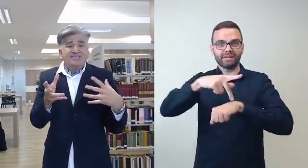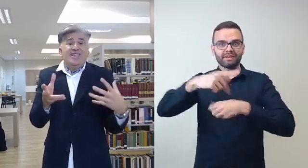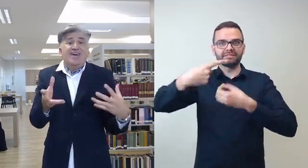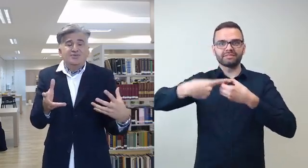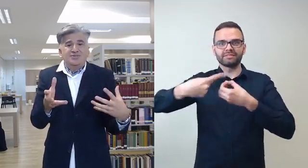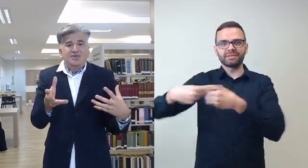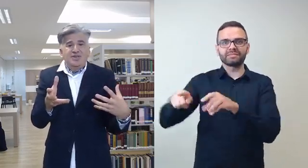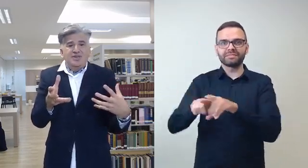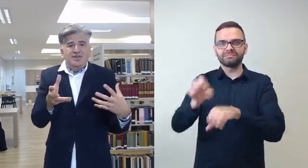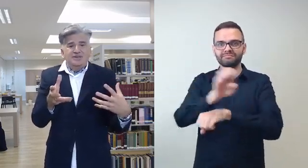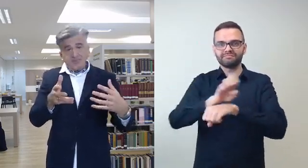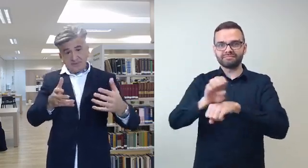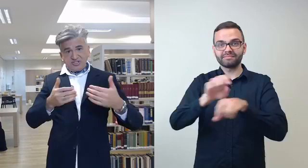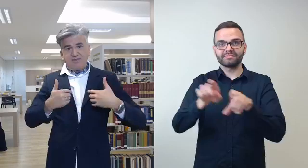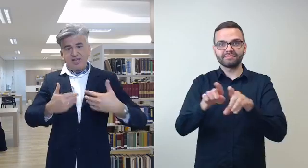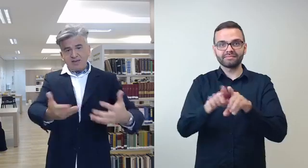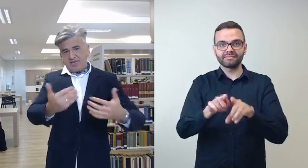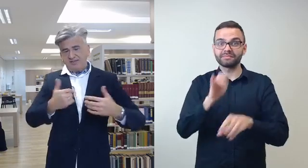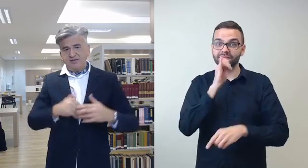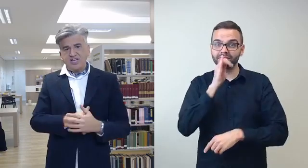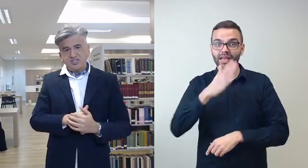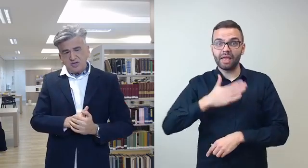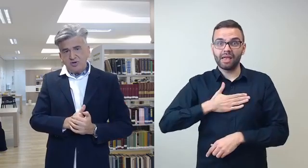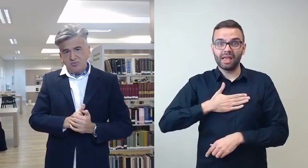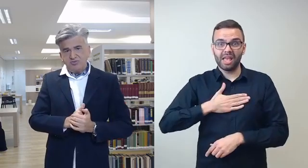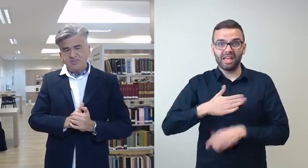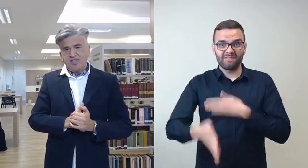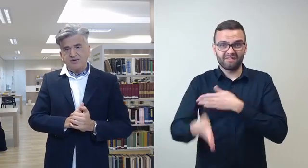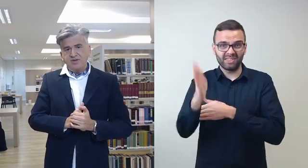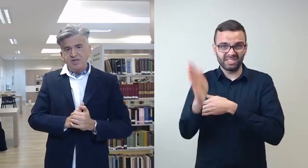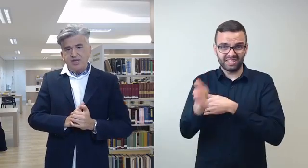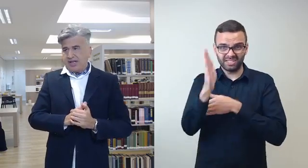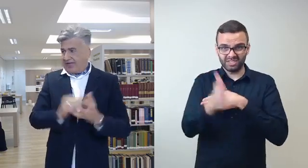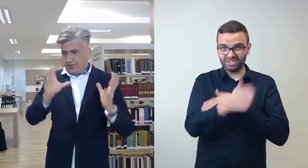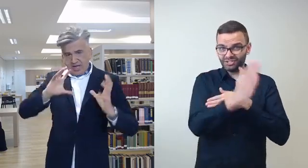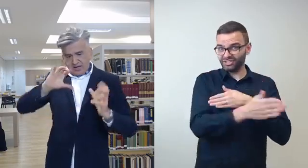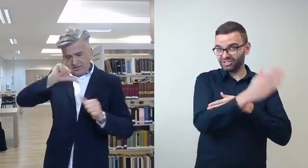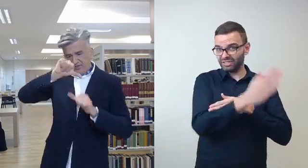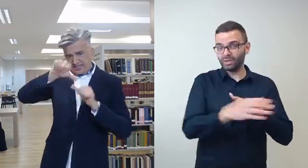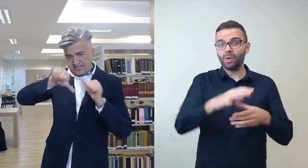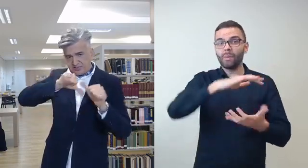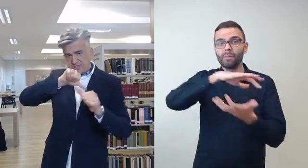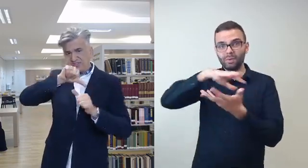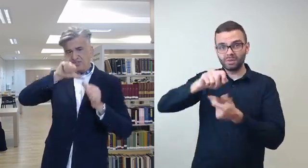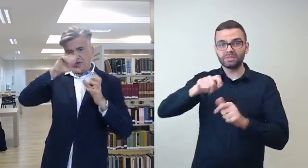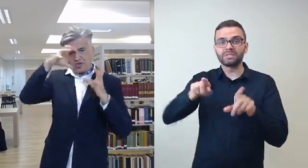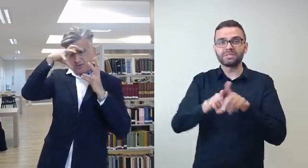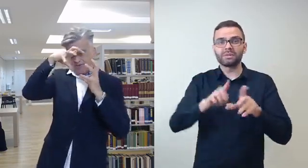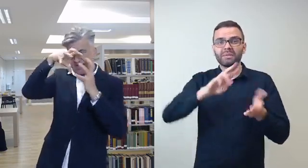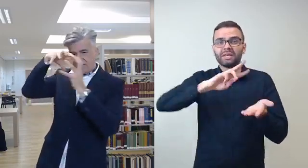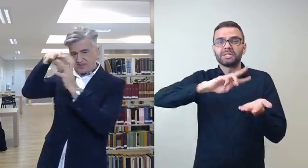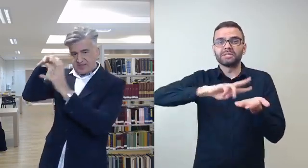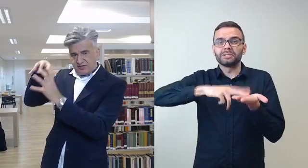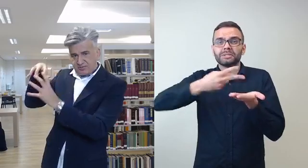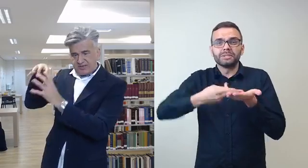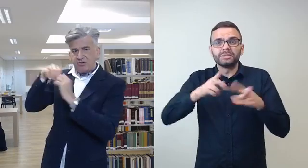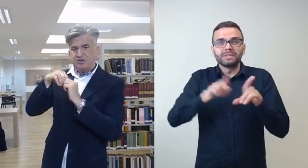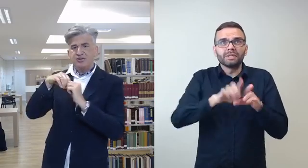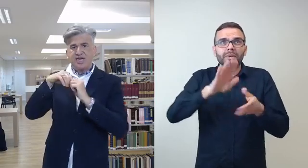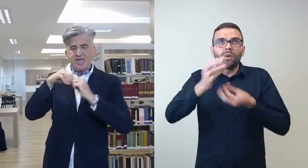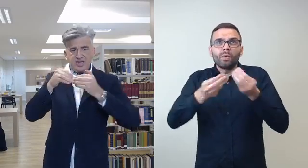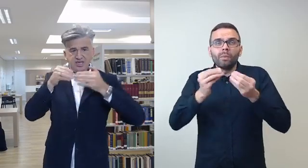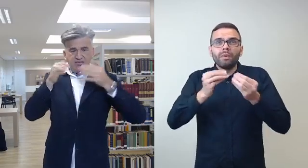cidades, estados. Vocês imaginem a minha cabeça, eu viajando pelo mundo inteiro. Cada lugar eu tenho que fazer a transposição ideológica, pegar a língua de sinais do